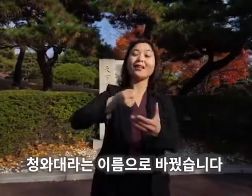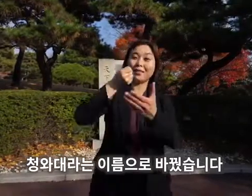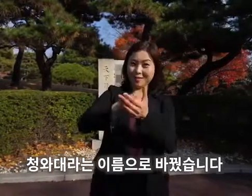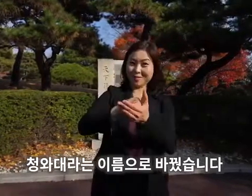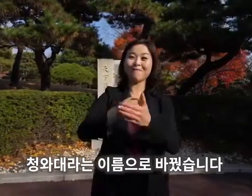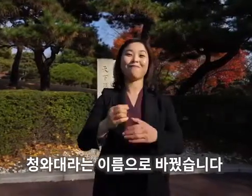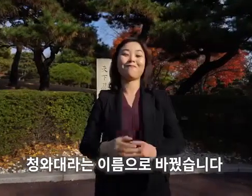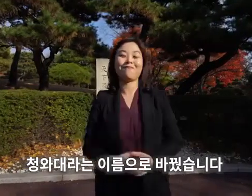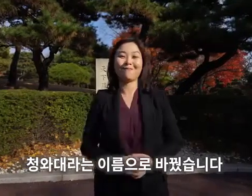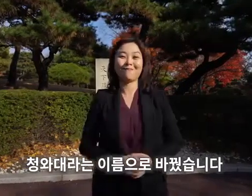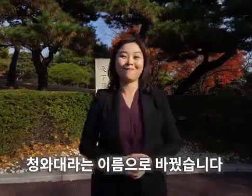바꿨습니다.